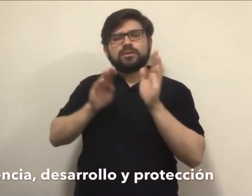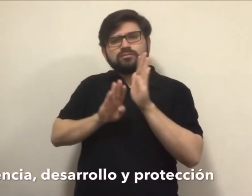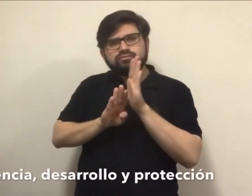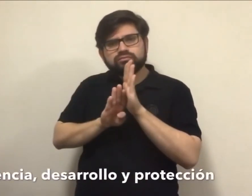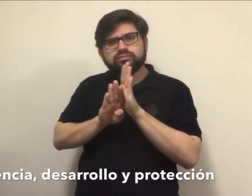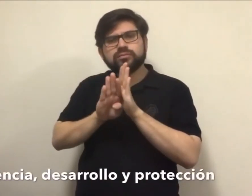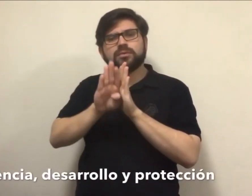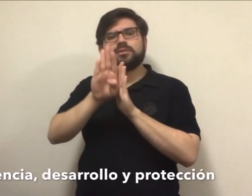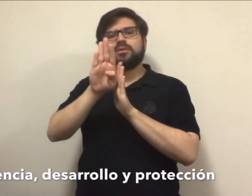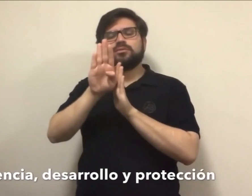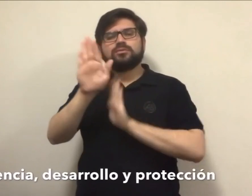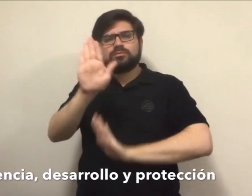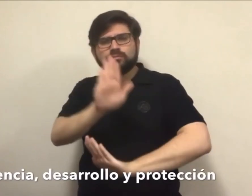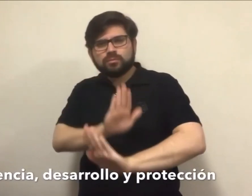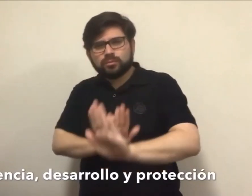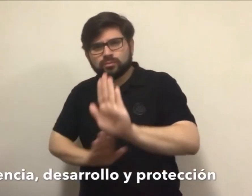Supervivencia, desarrollo y protección.